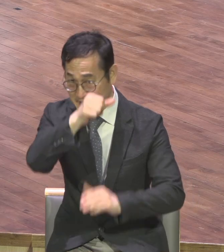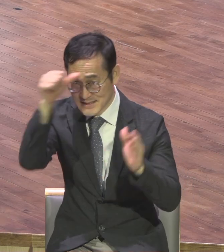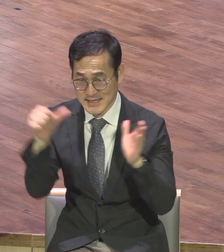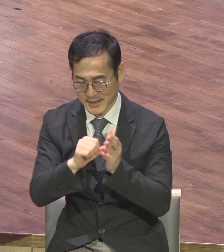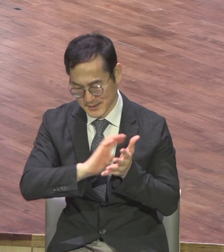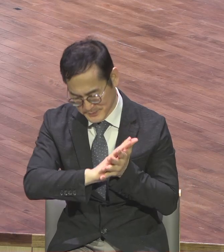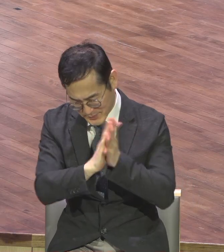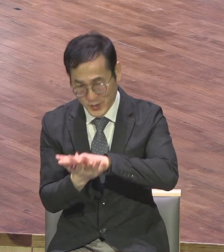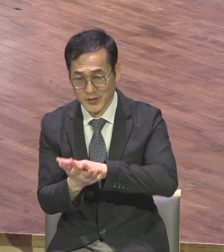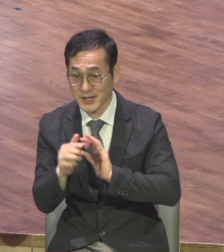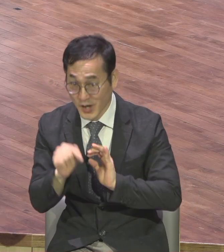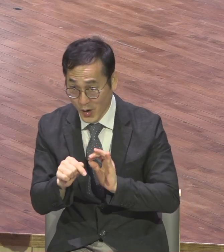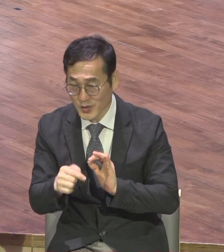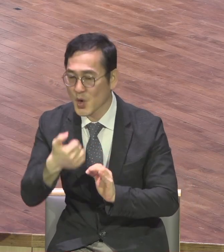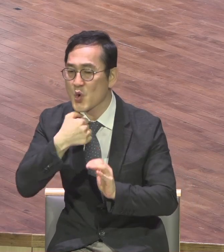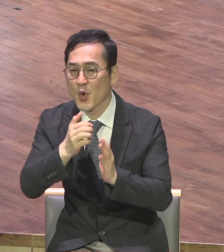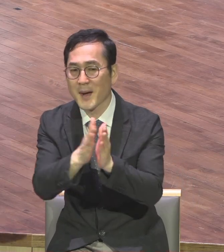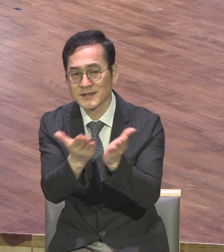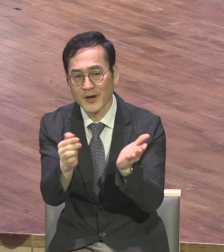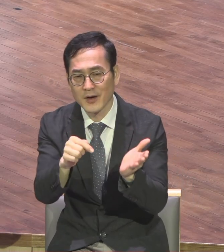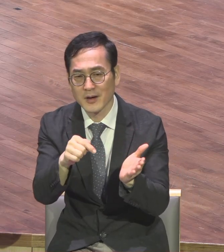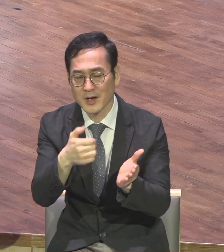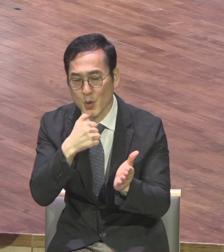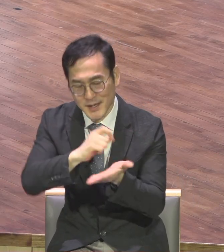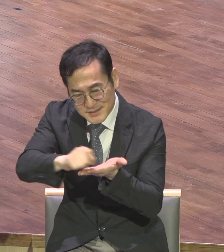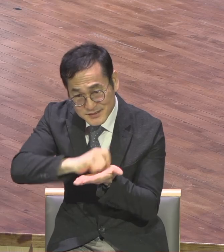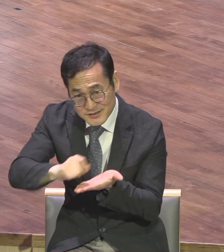로마서를 쓰게 한 것도 다 복음이었다.